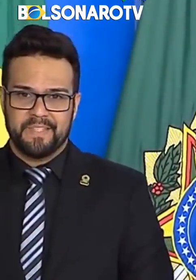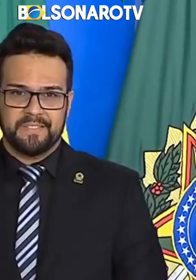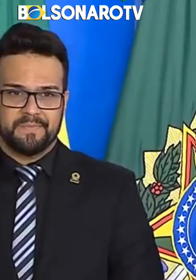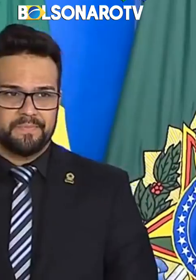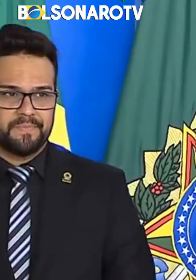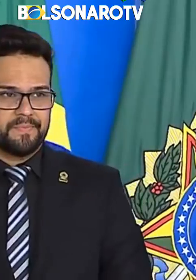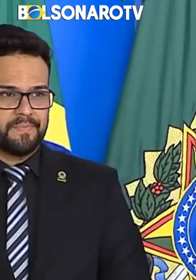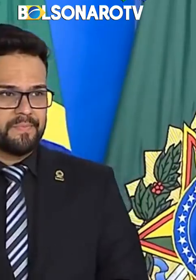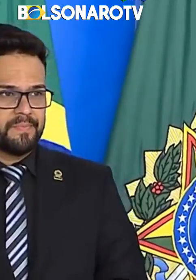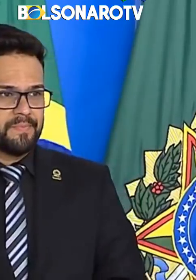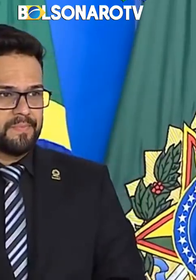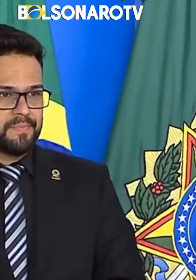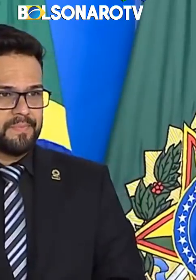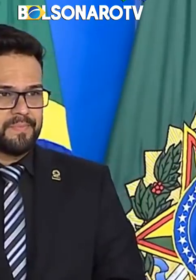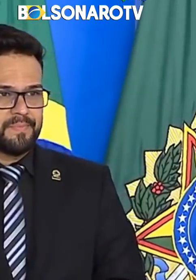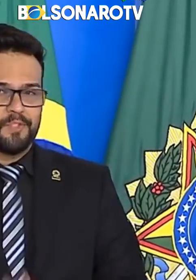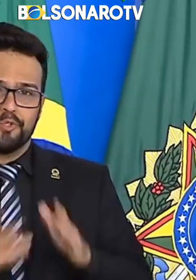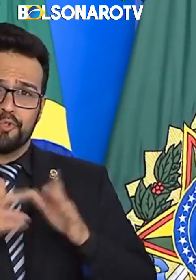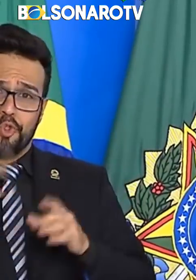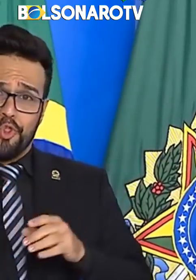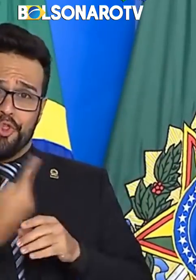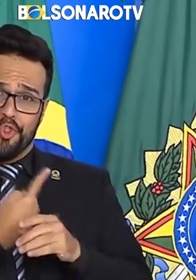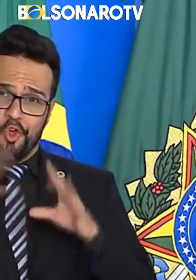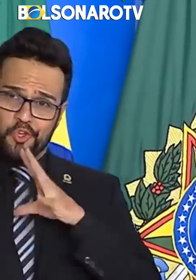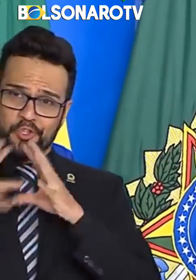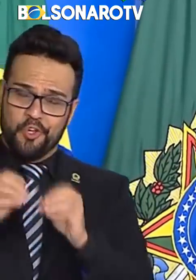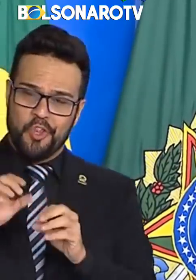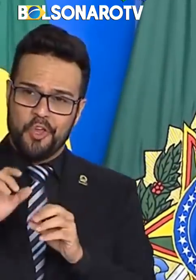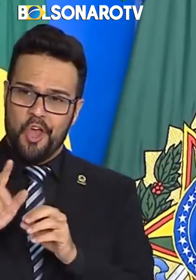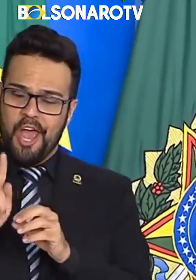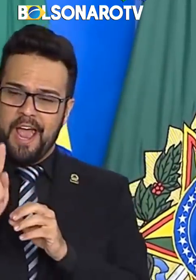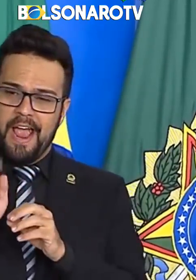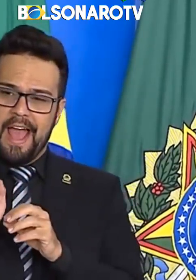CTG, somos todo garanhão, é isso mesmo?